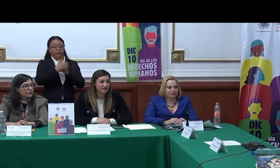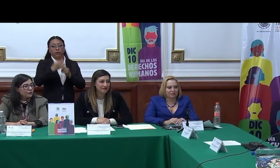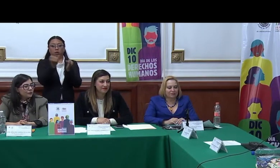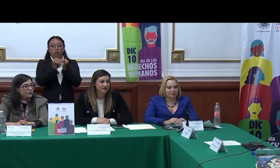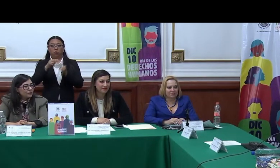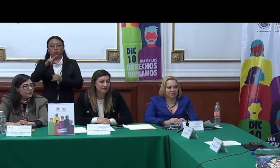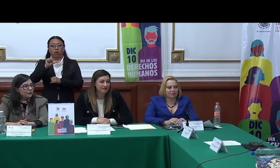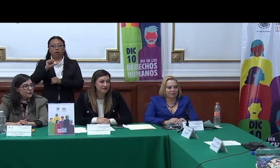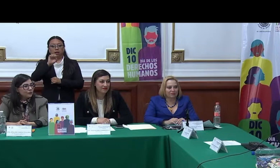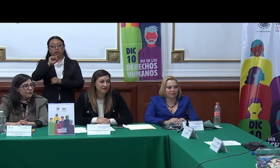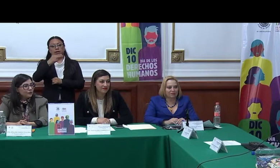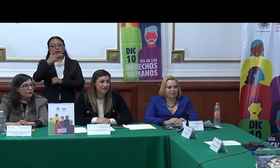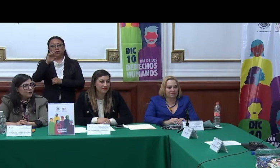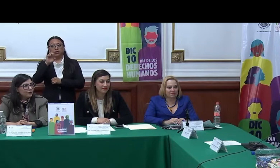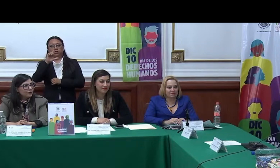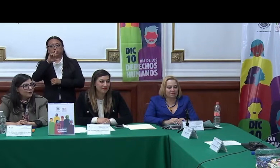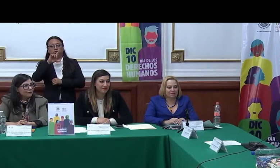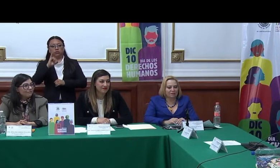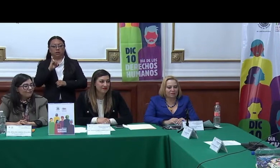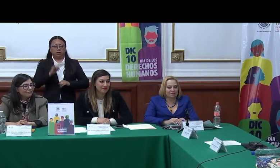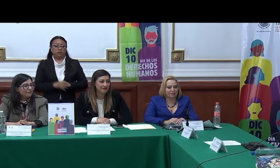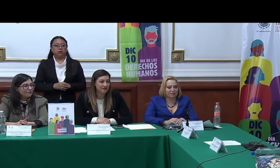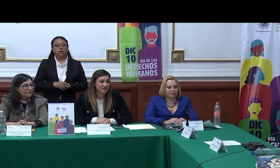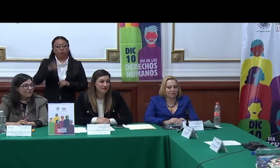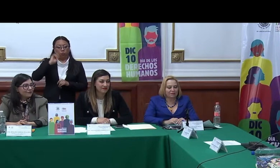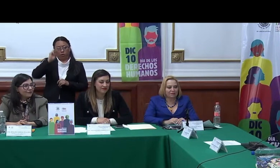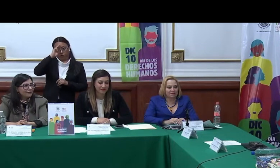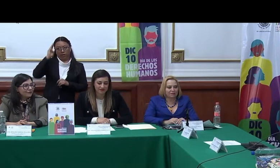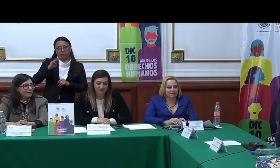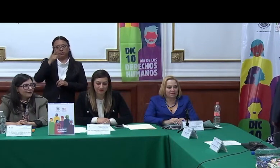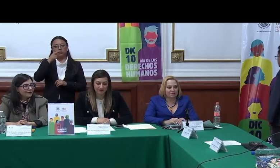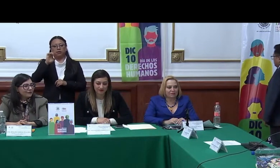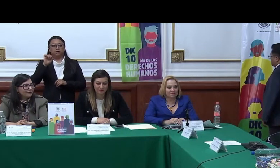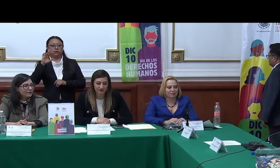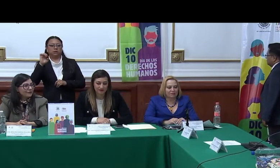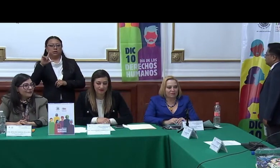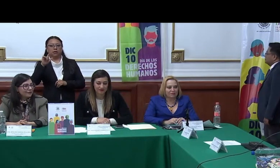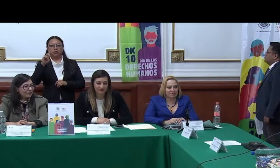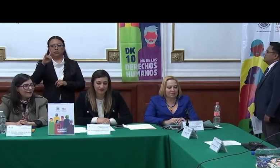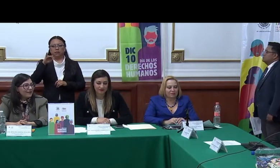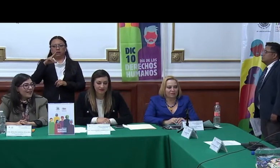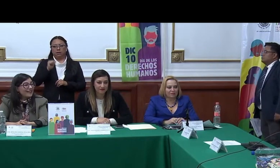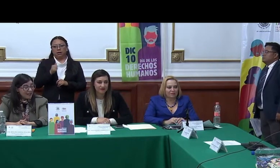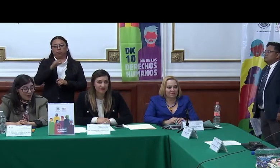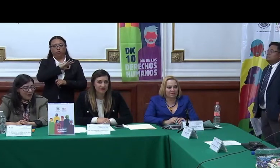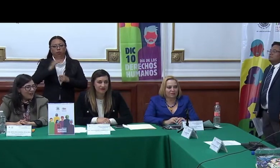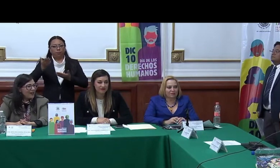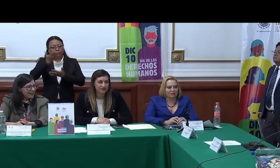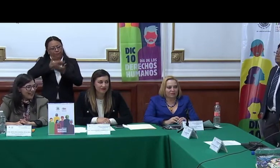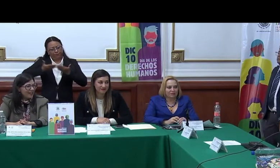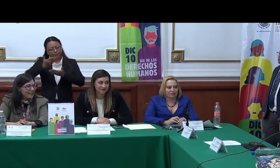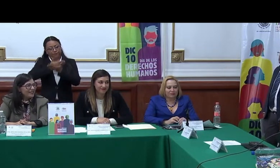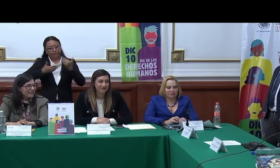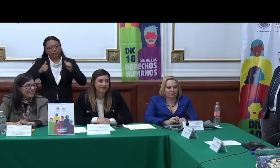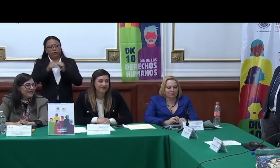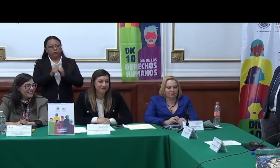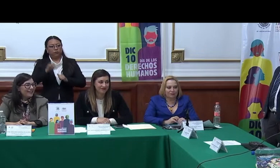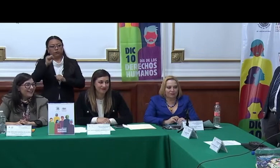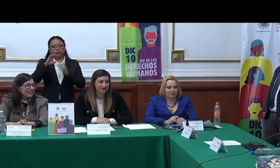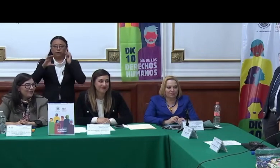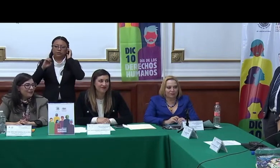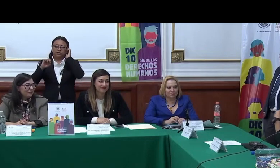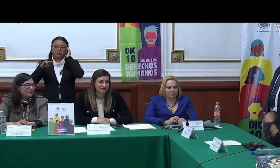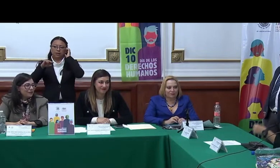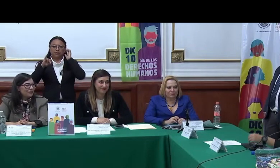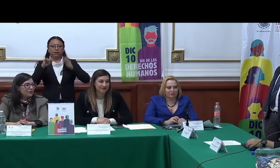bueno, únicamente maestra Geraldina extender que esta colaboración también pueda ser con el CELIC y